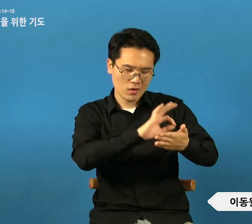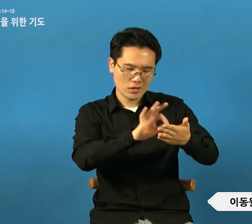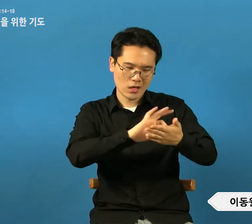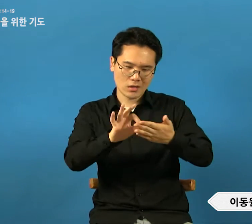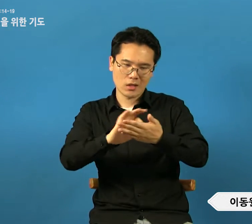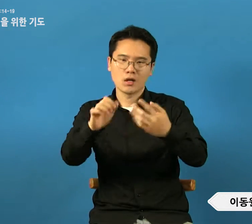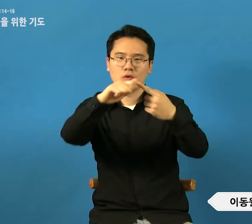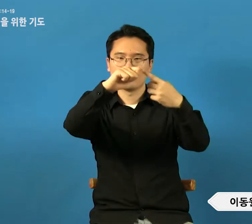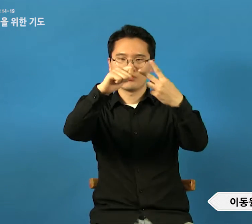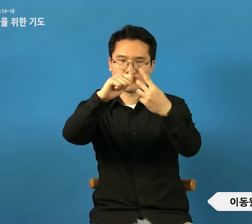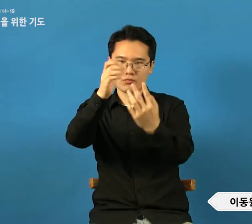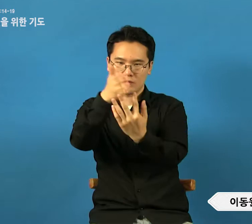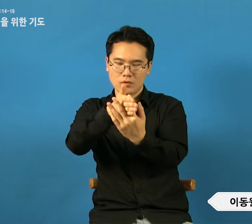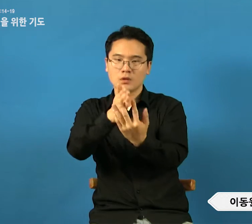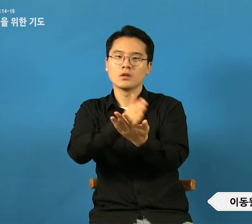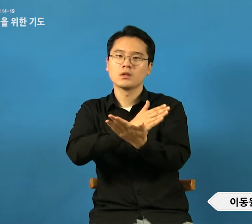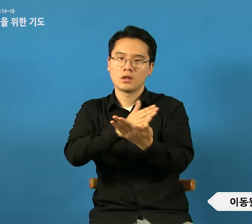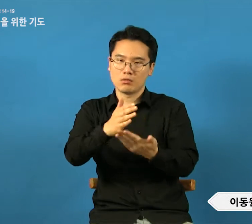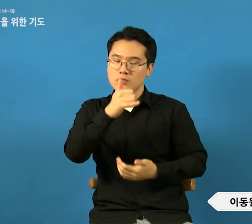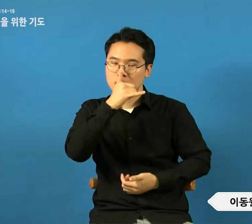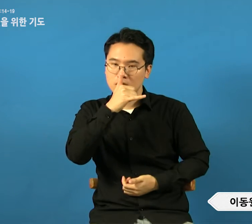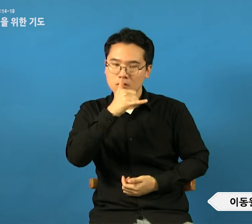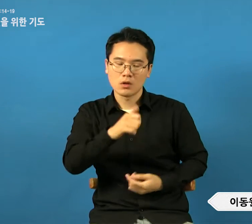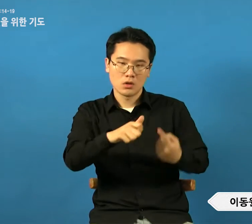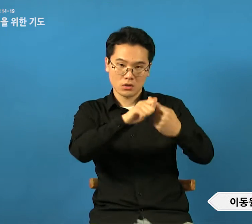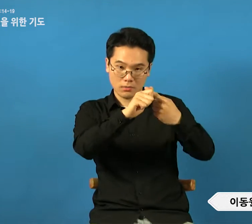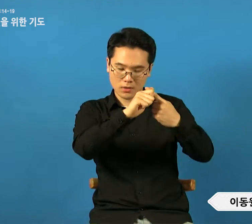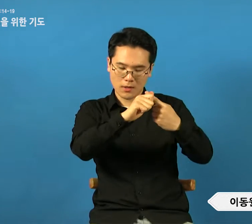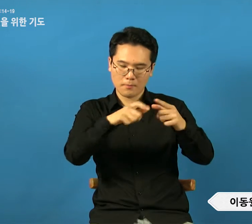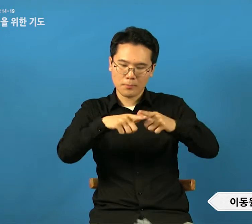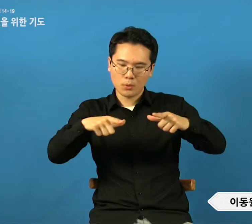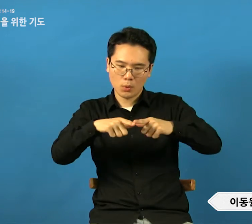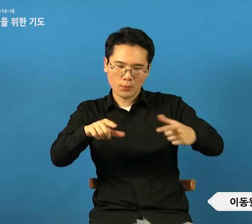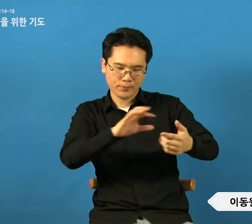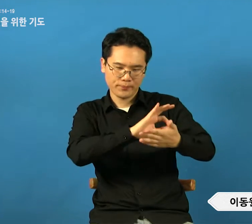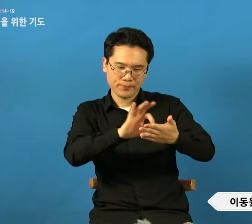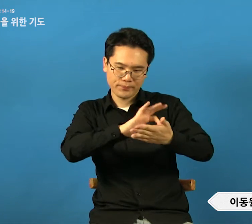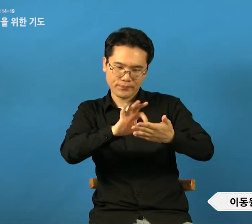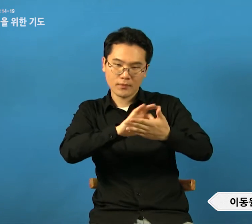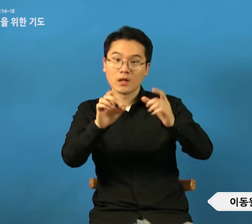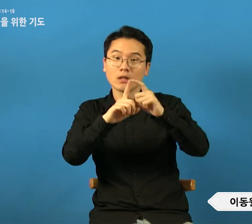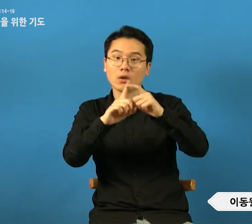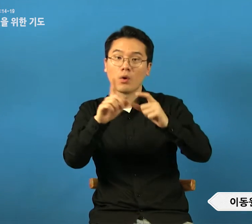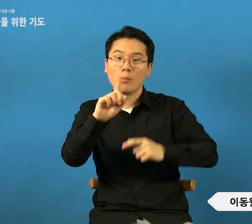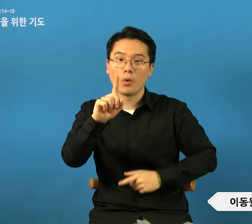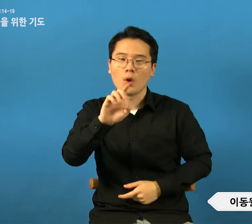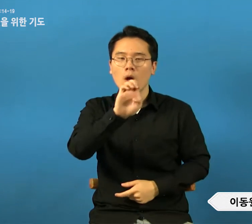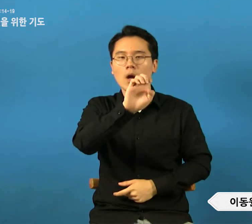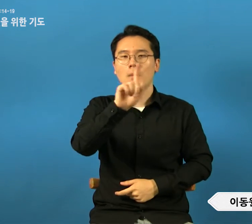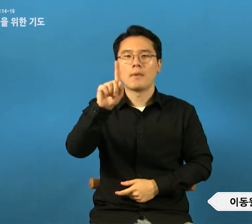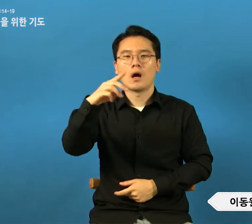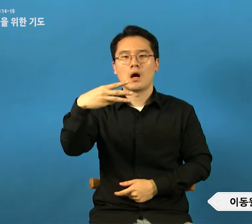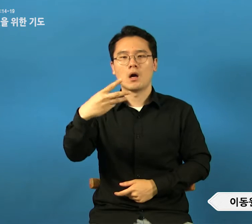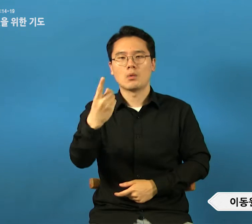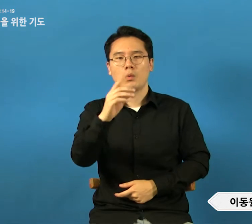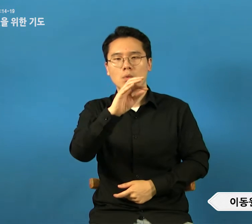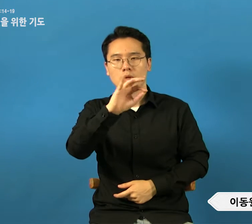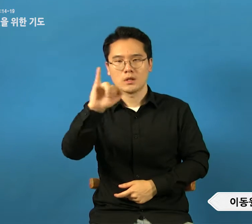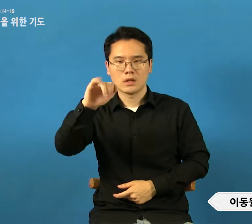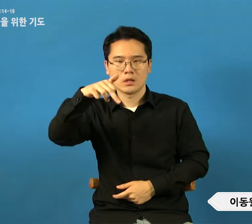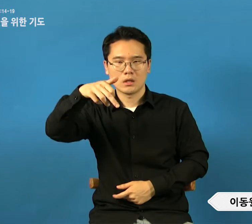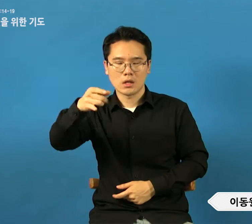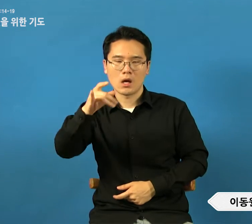씁니다. 첫째로 일반적으로 많이 쓰여지는 단어에 파로이케오라는 단어가 있어요.